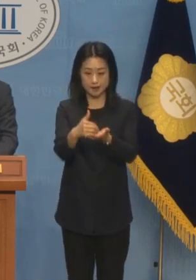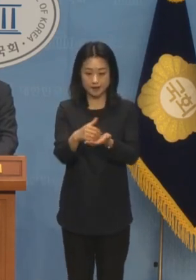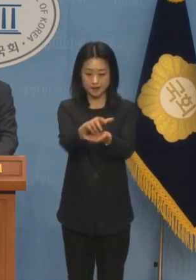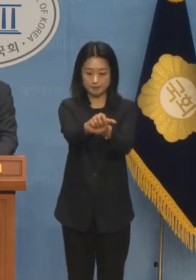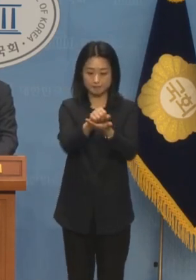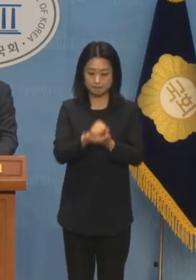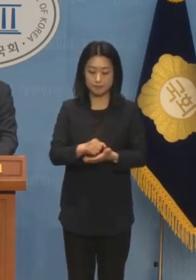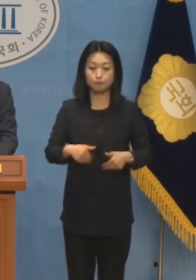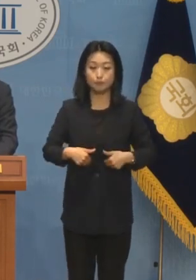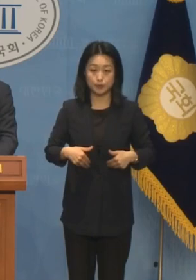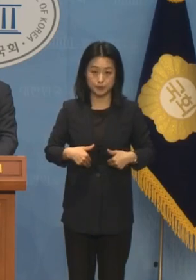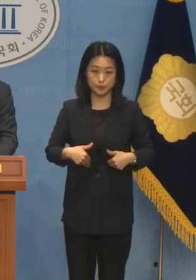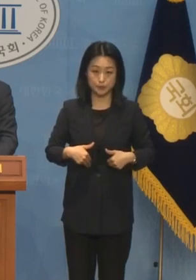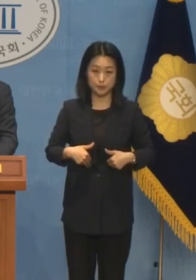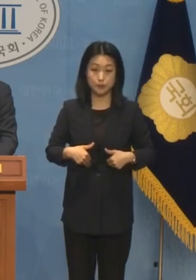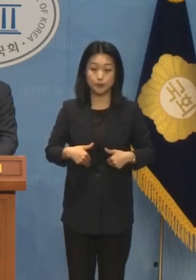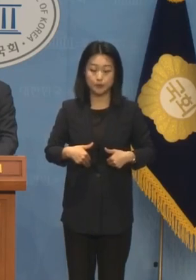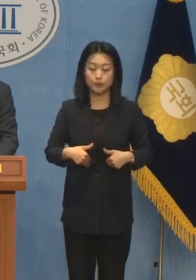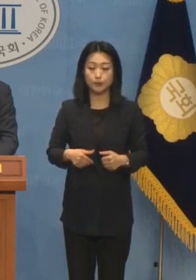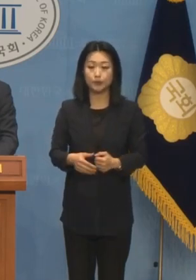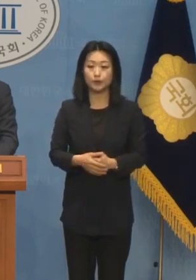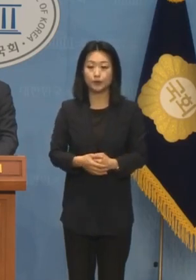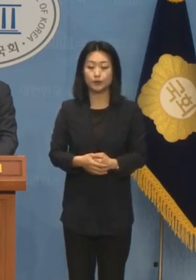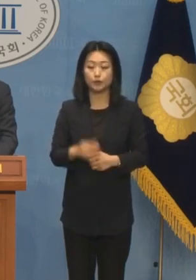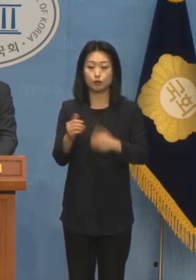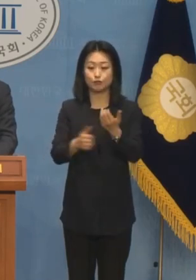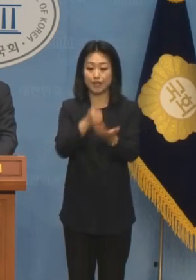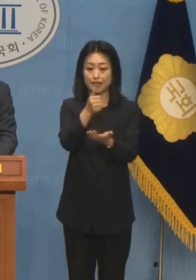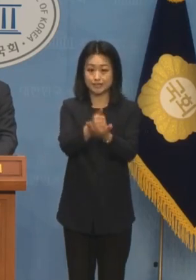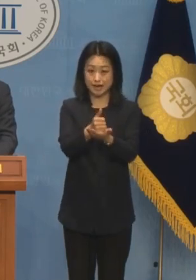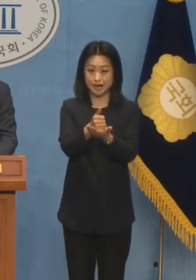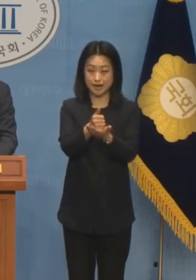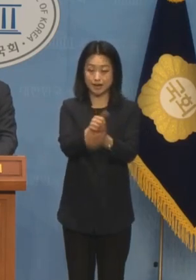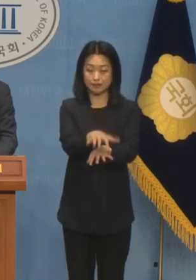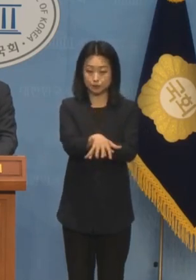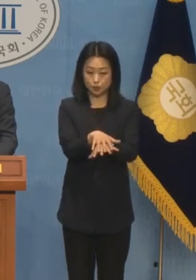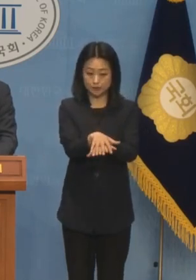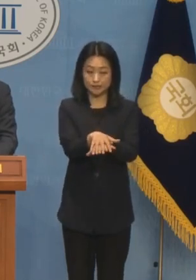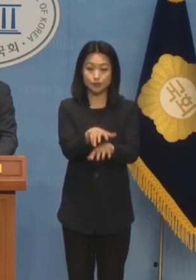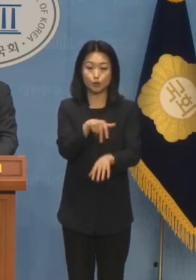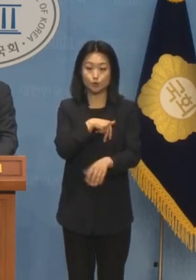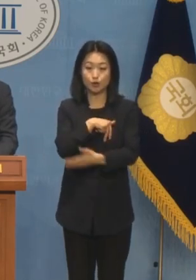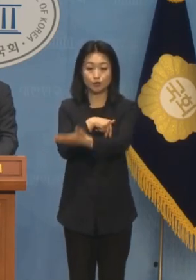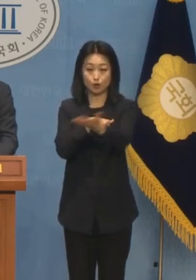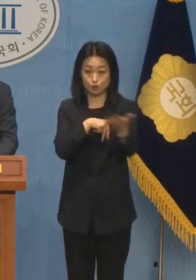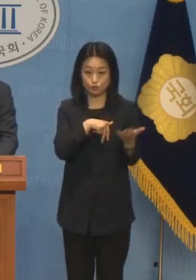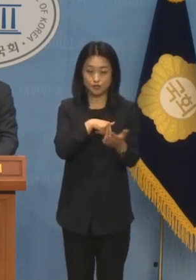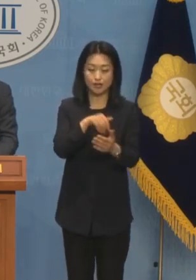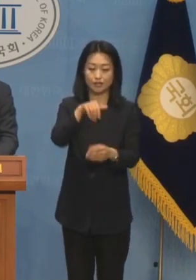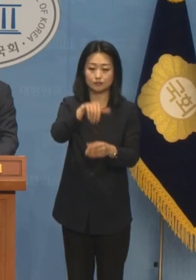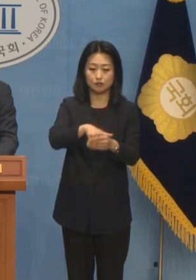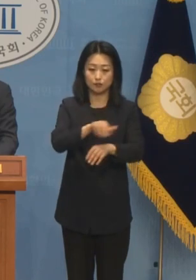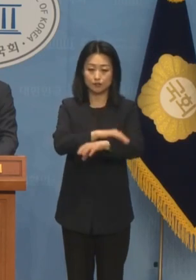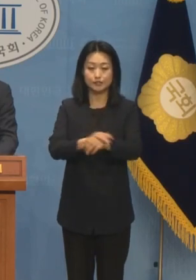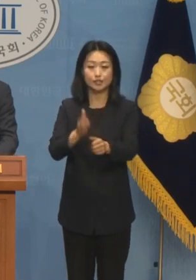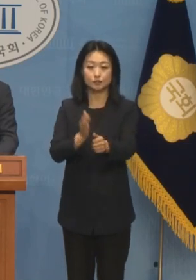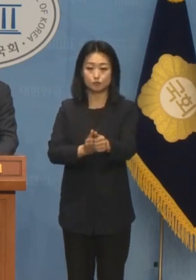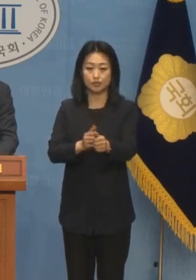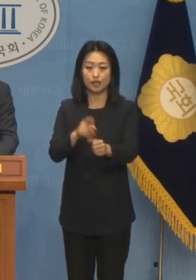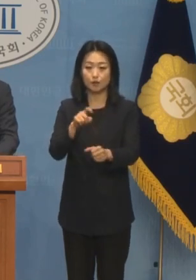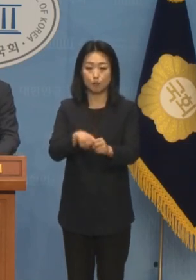받아들여야 한다는 것을 새로 선출된 의장단과 선배 동력 의원들께 호소하기 위해이 자리에